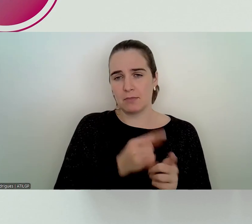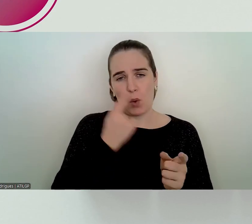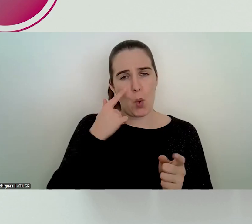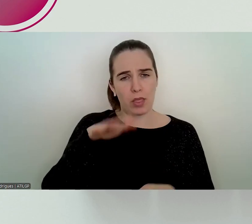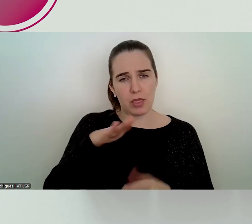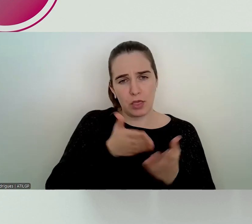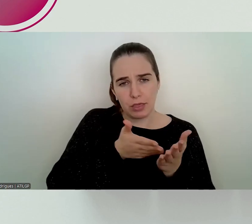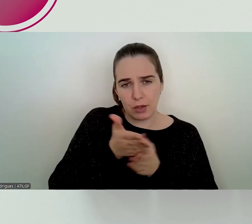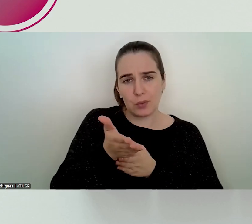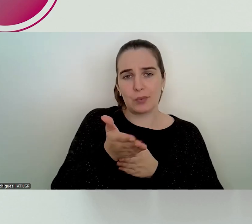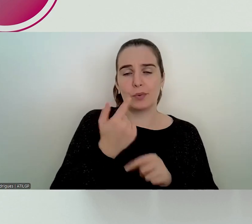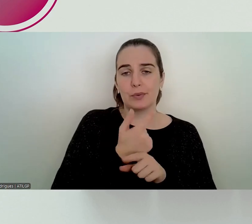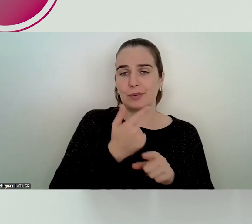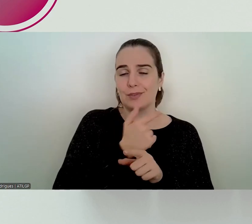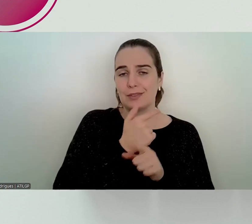dos elementos